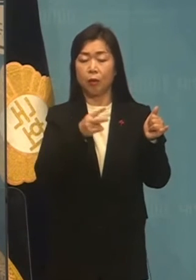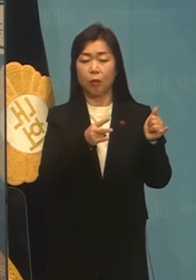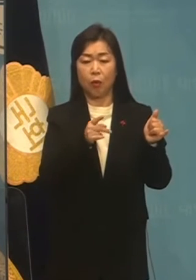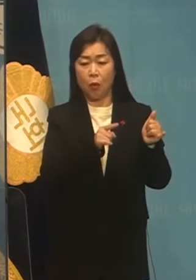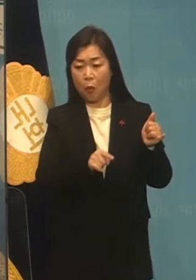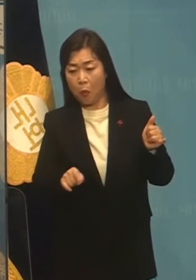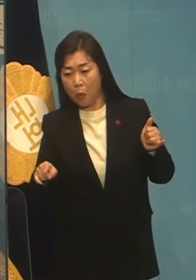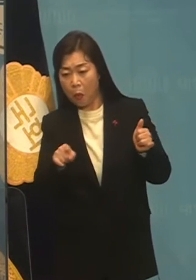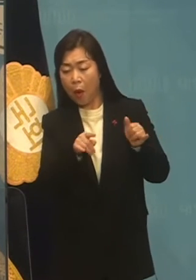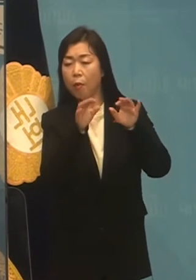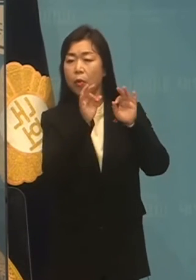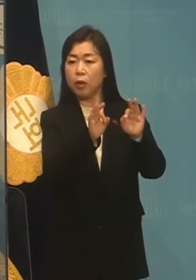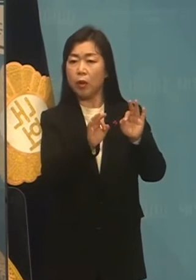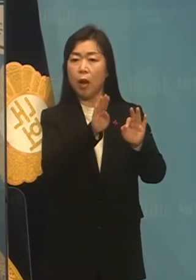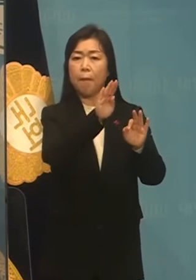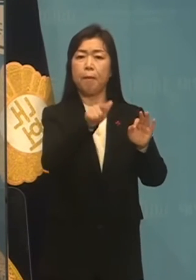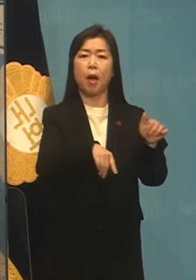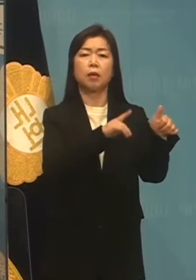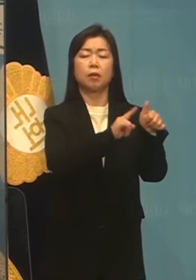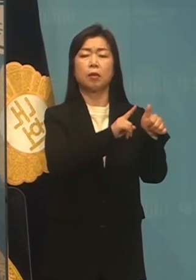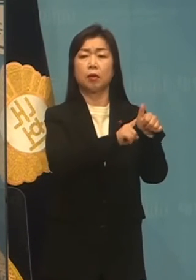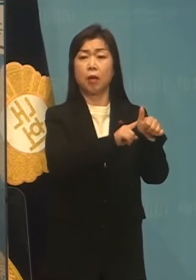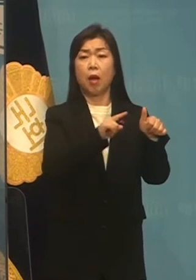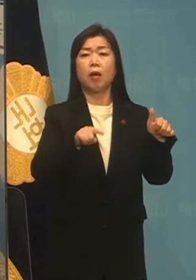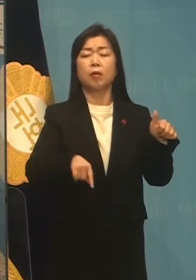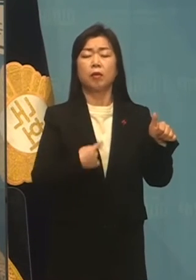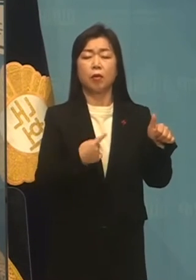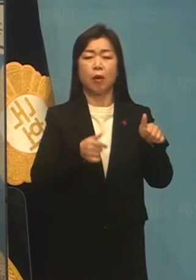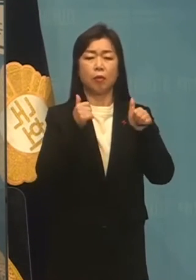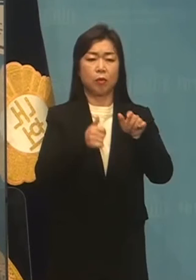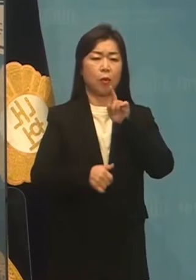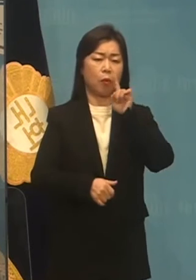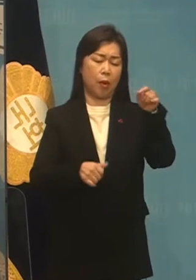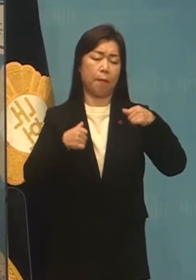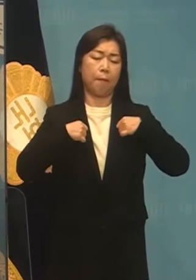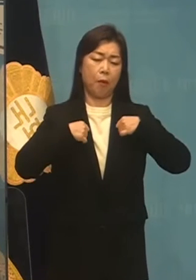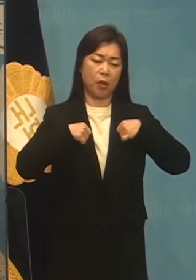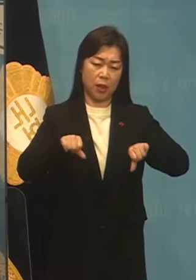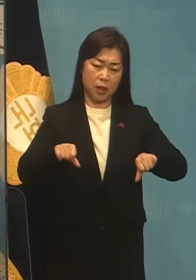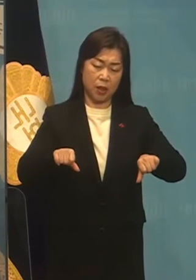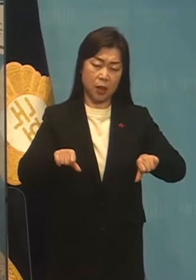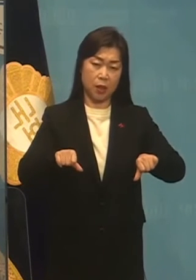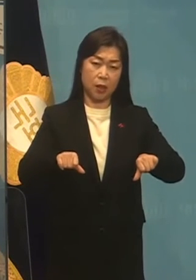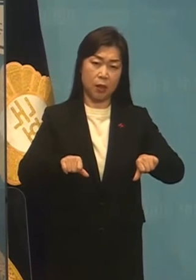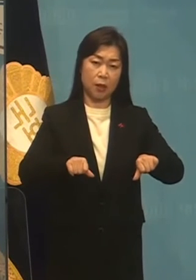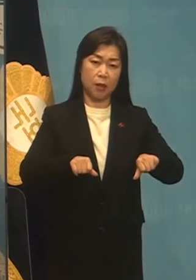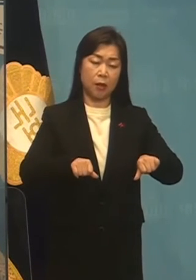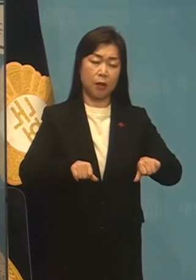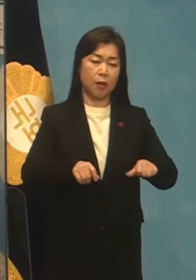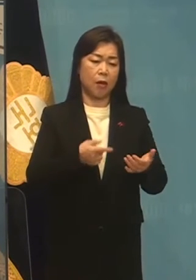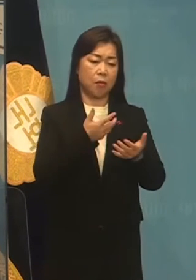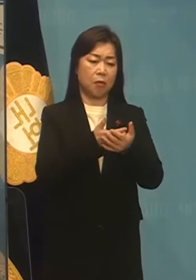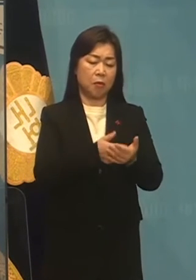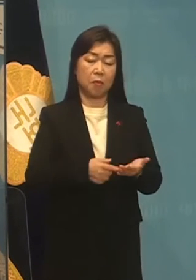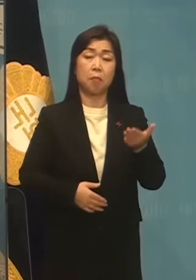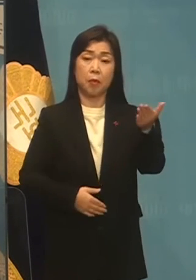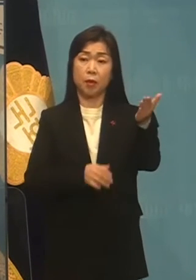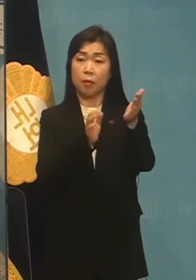내려가서 보니까 박형준은 스스로 소송을 포기하는 청구 포기서를